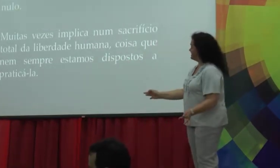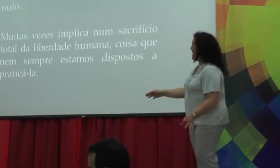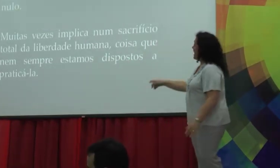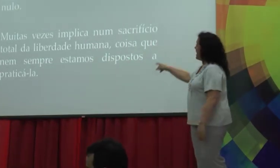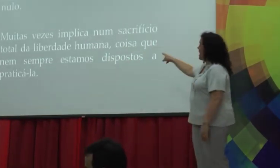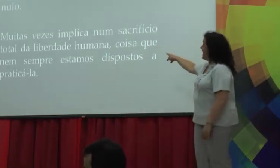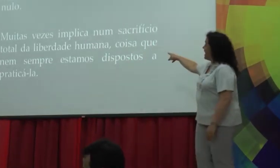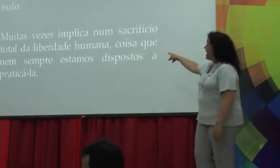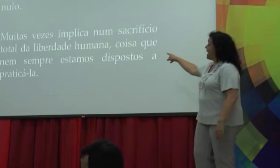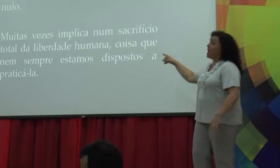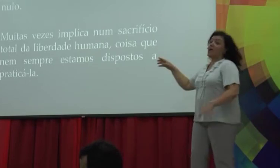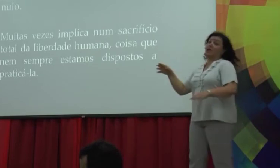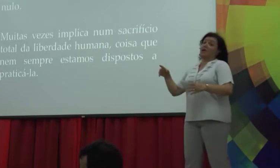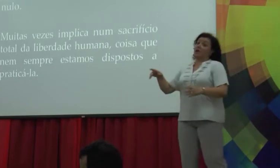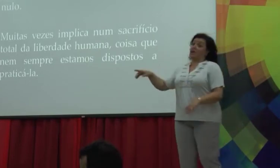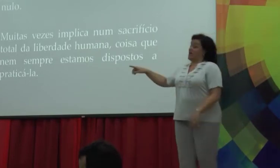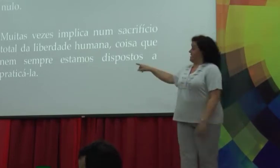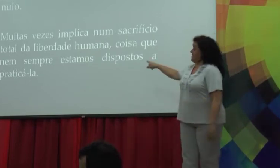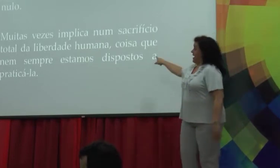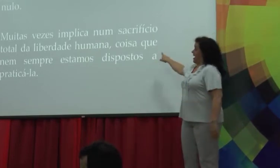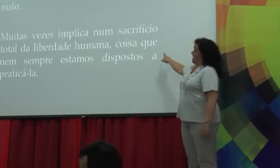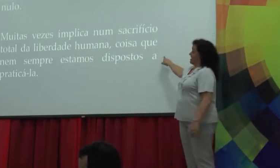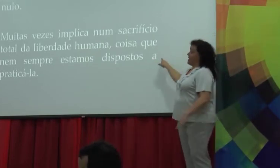tá? E é muito simples.